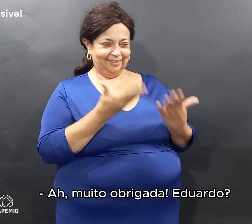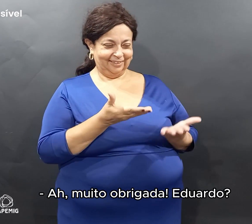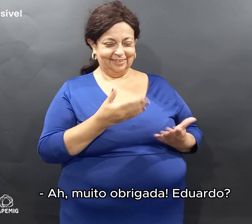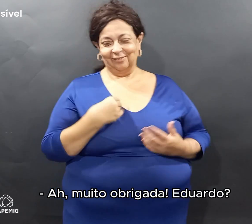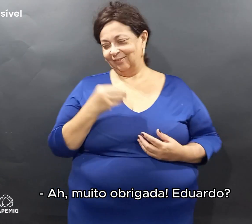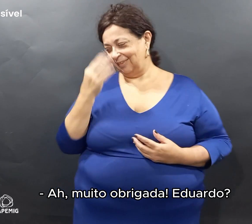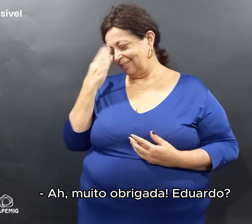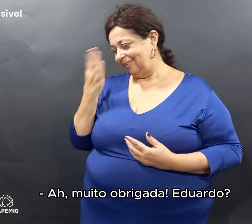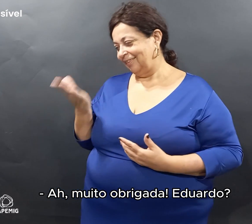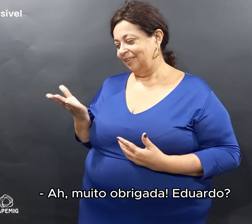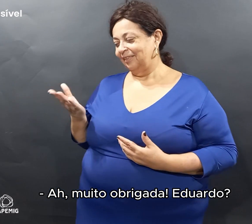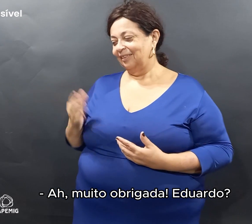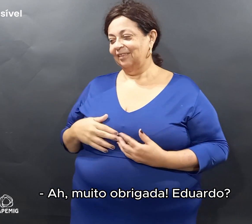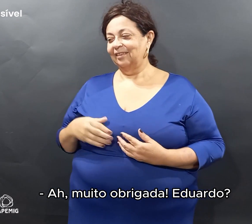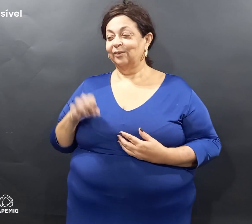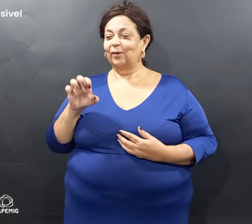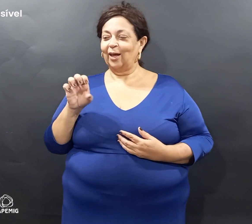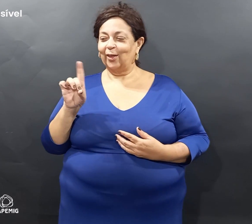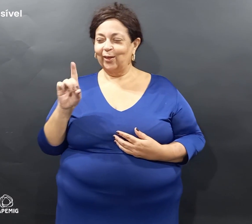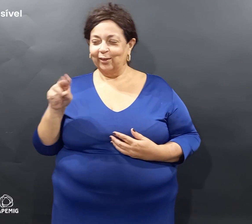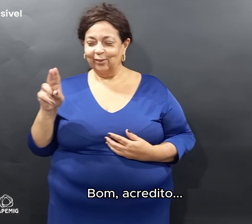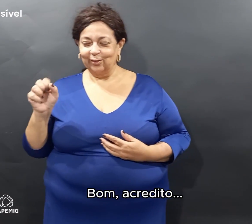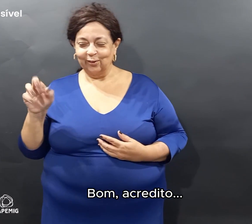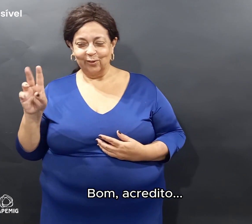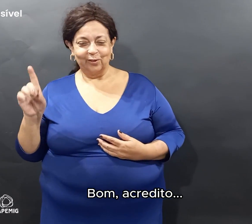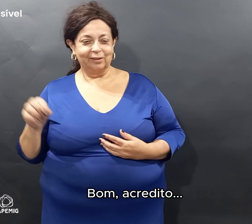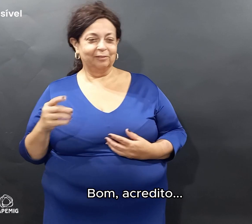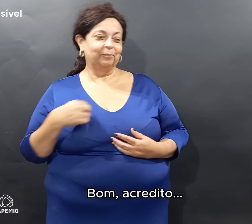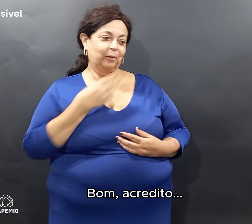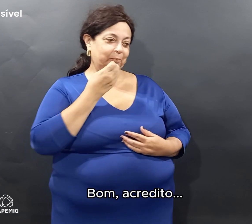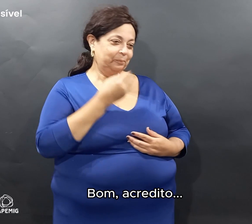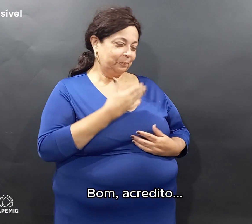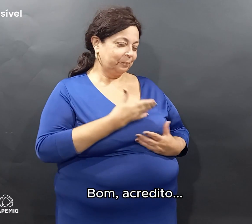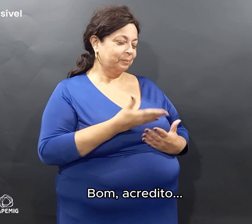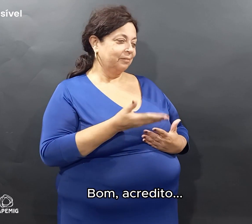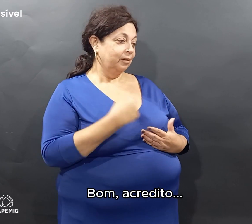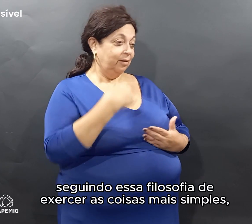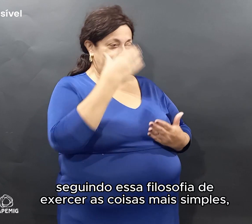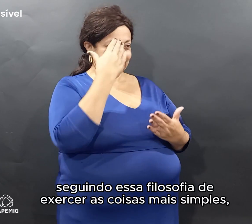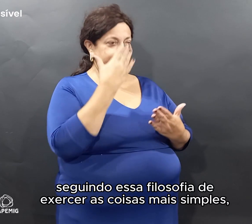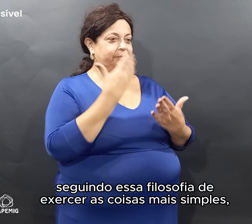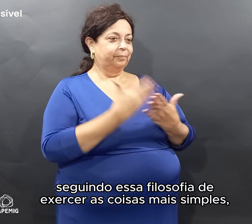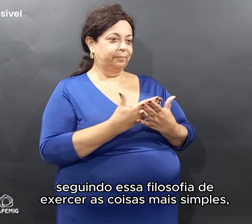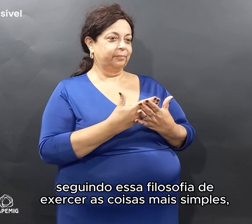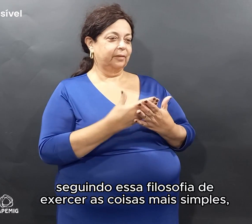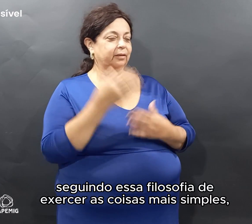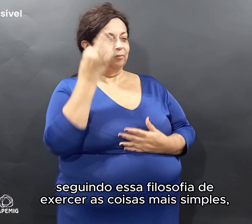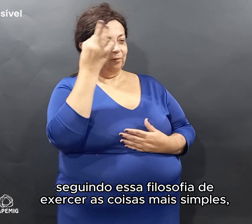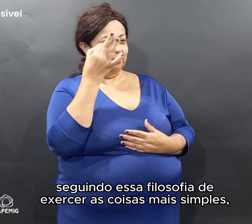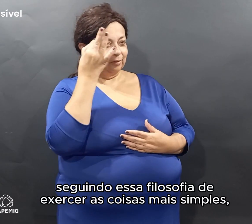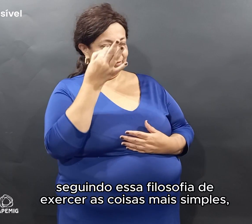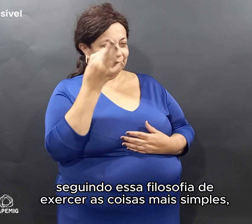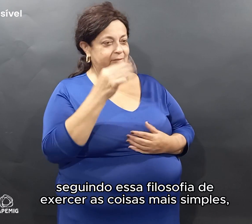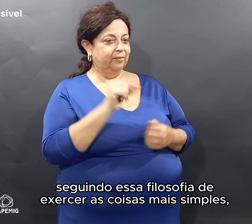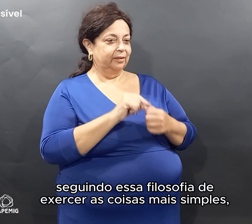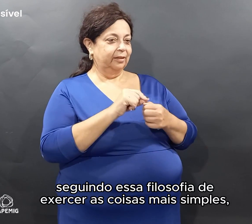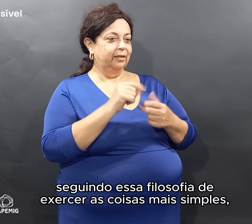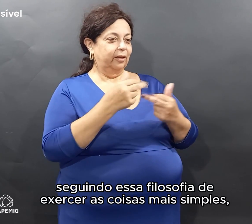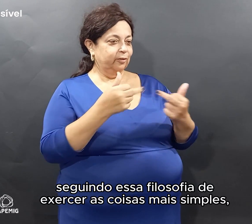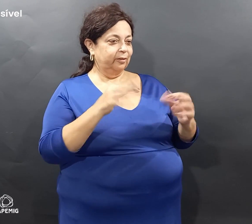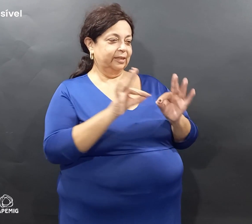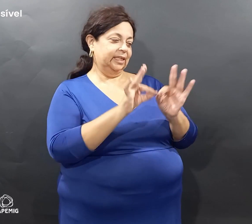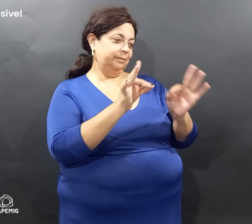Muito obrigada. Eduardo? Bom, acredito, né, seguindo essa filosofia de exercer as coisas